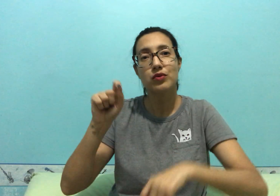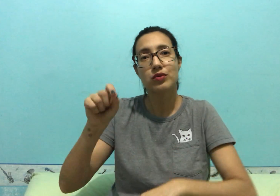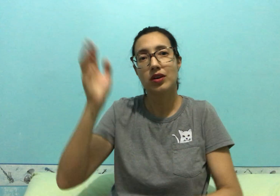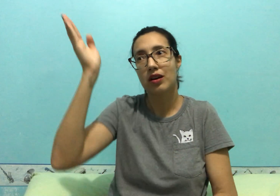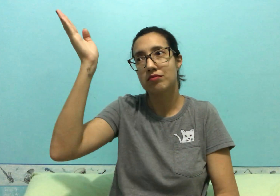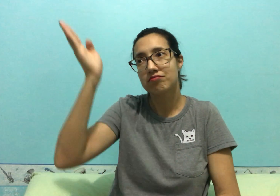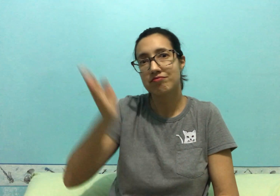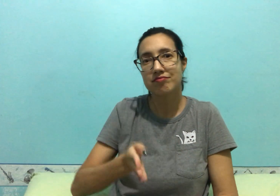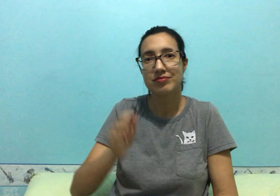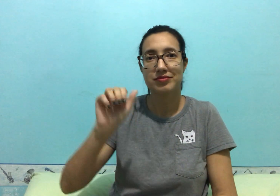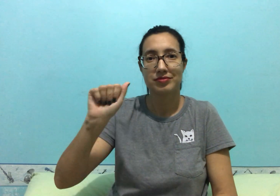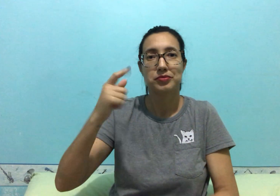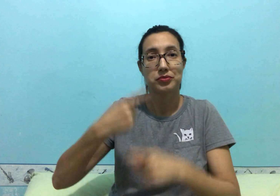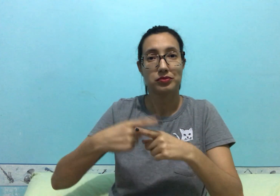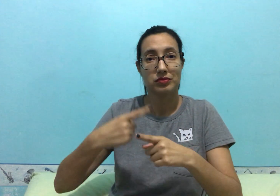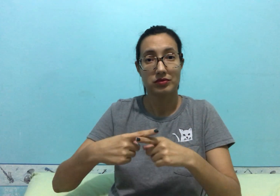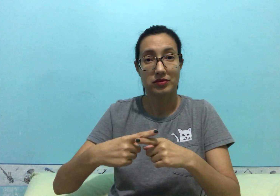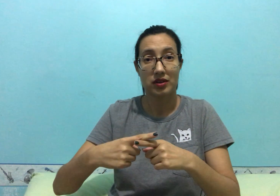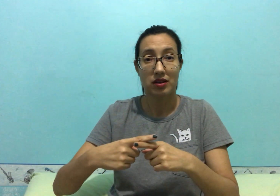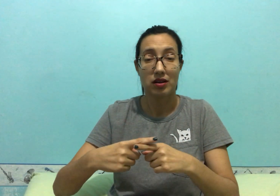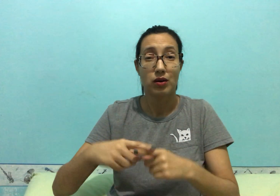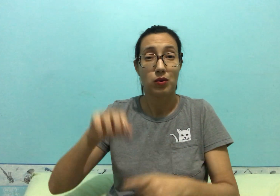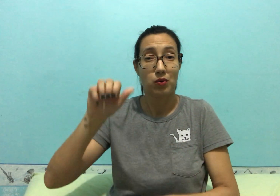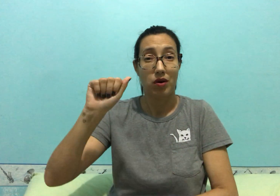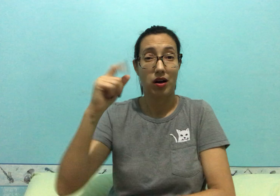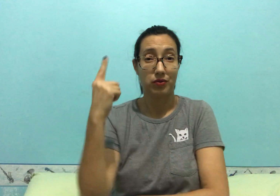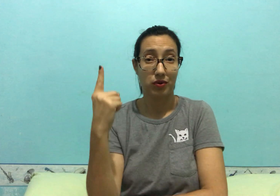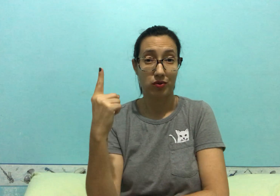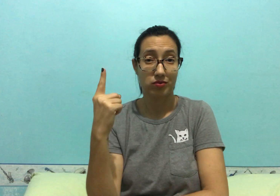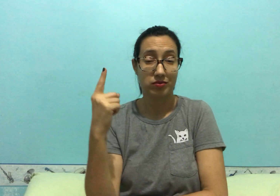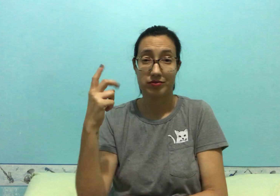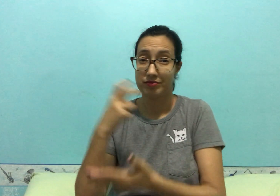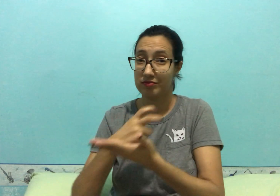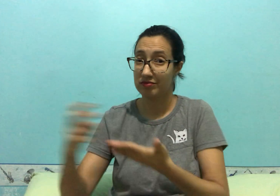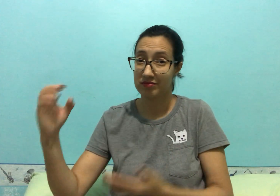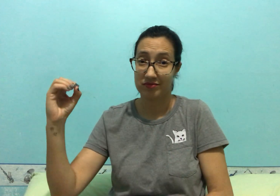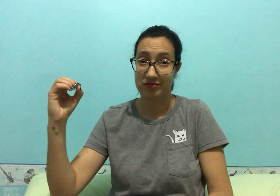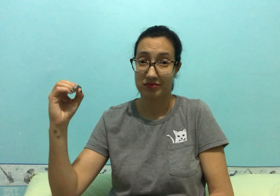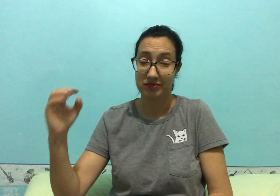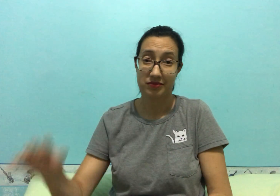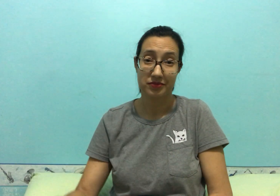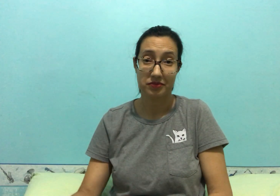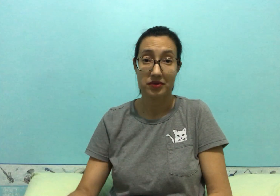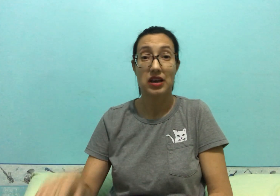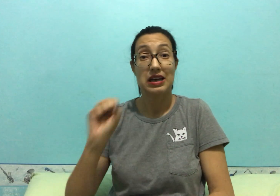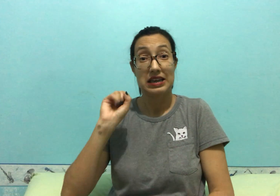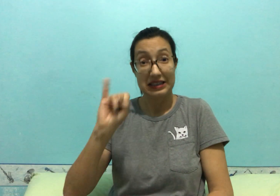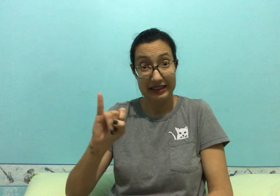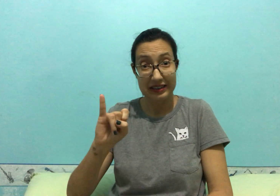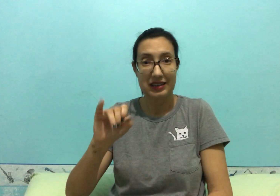isso aqui vai ser 0 e o D não passa. E quando o A for 0, aqui ele vai ser 1,